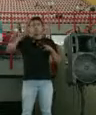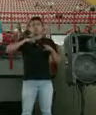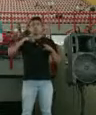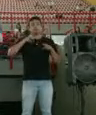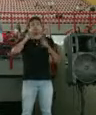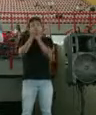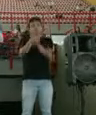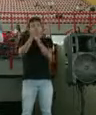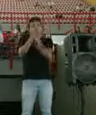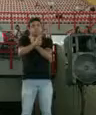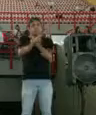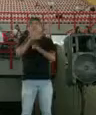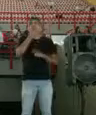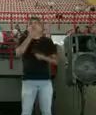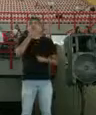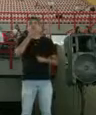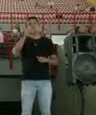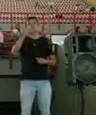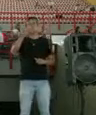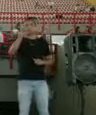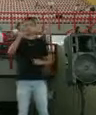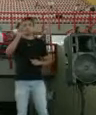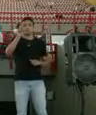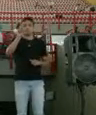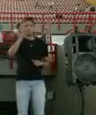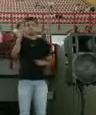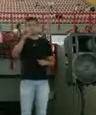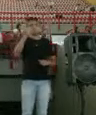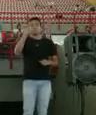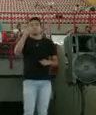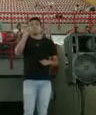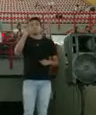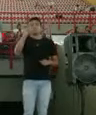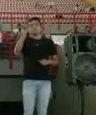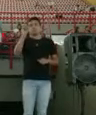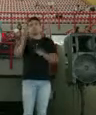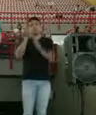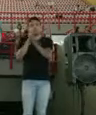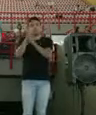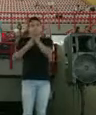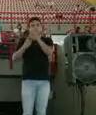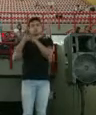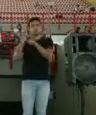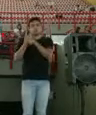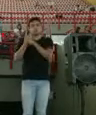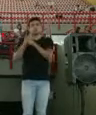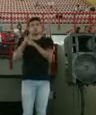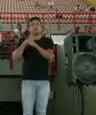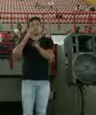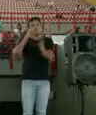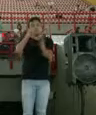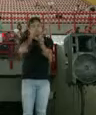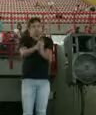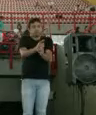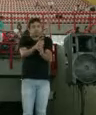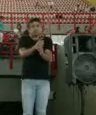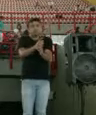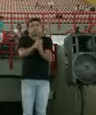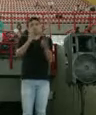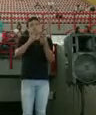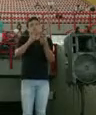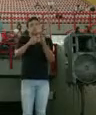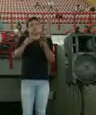Por exemplo, César Cielo. O César Cielo, há 2 anos, foi flagrado no exame antidoping. Depois